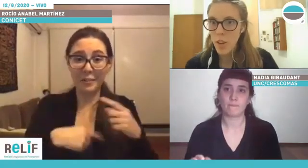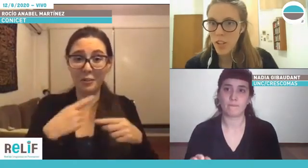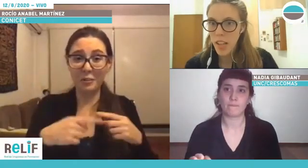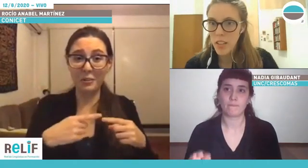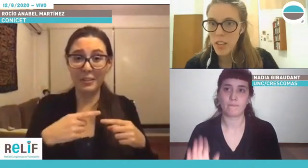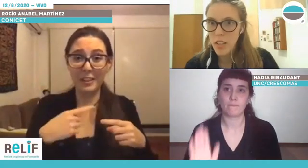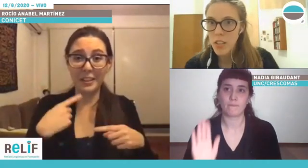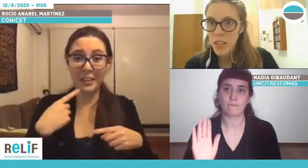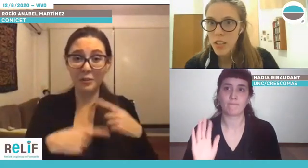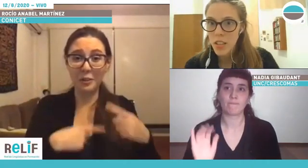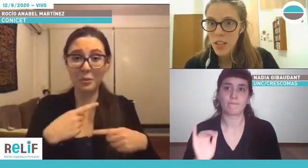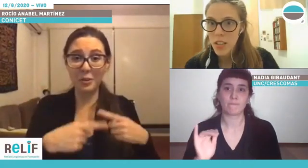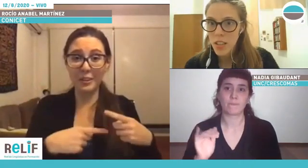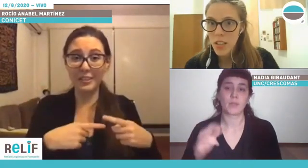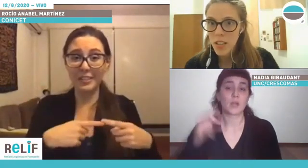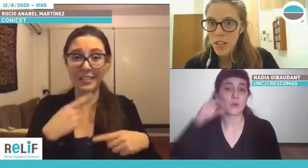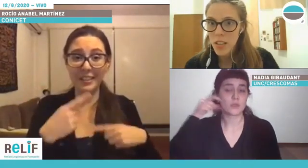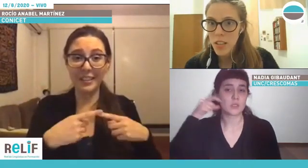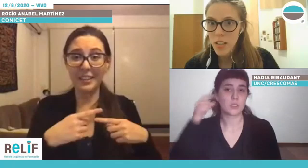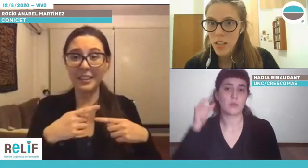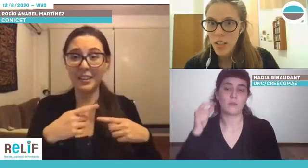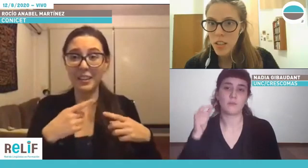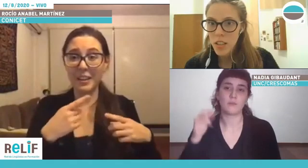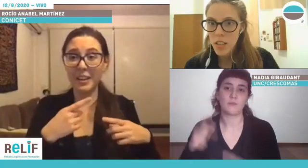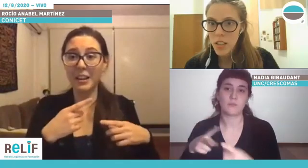¿Se sigue cortando?